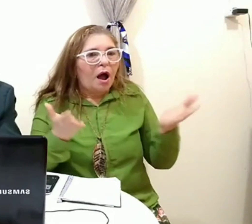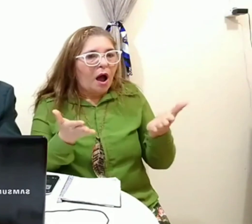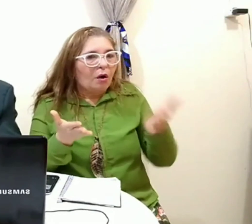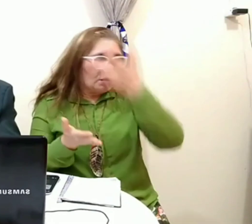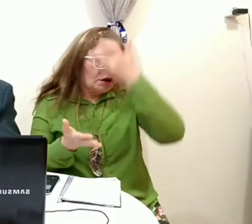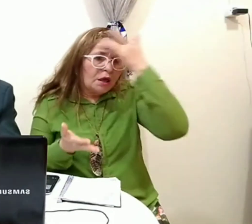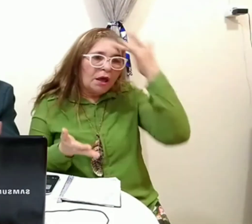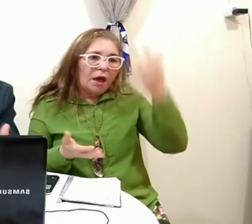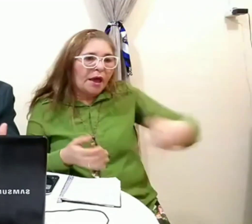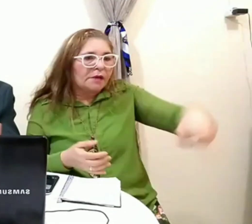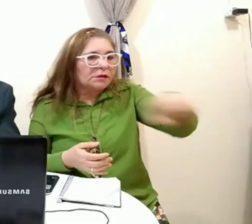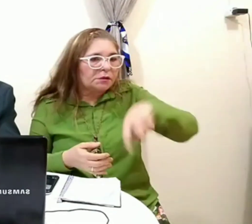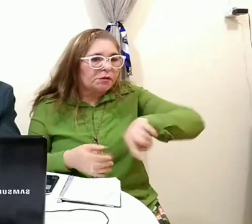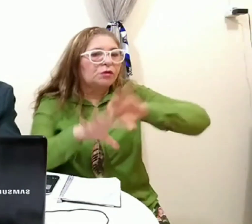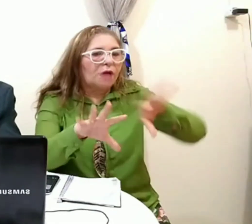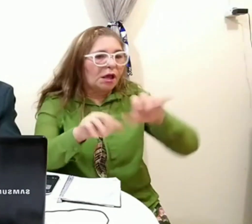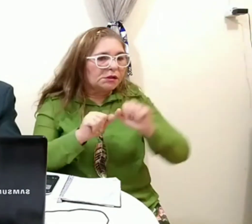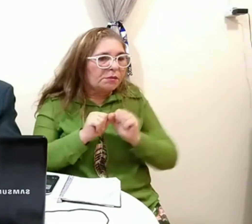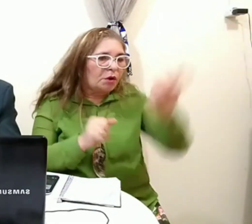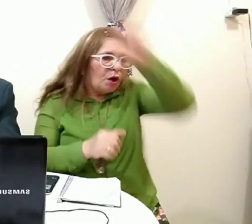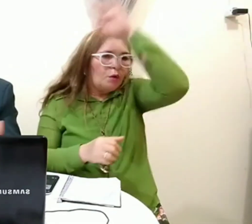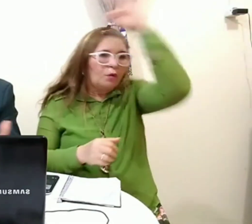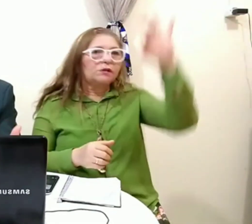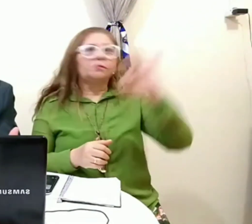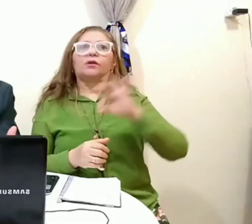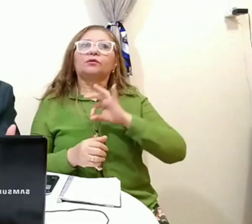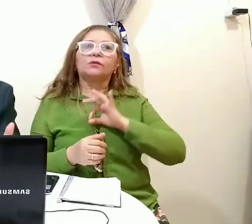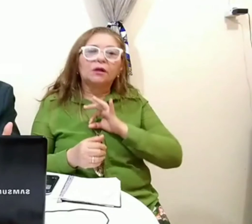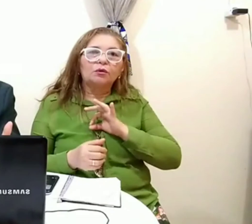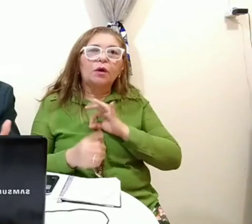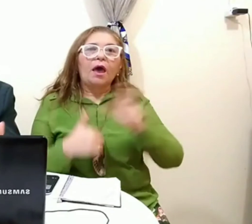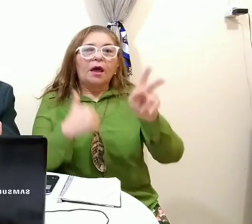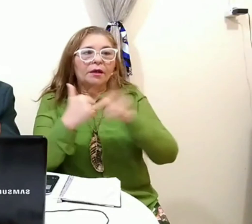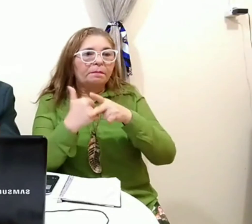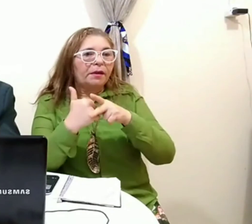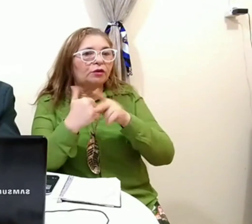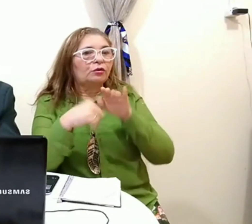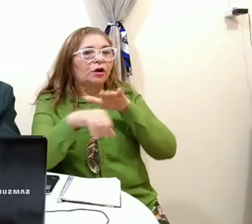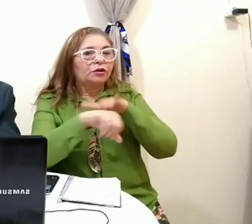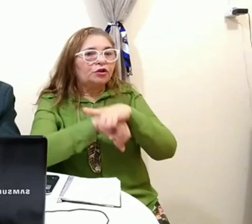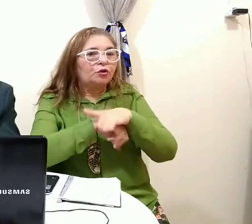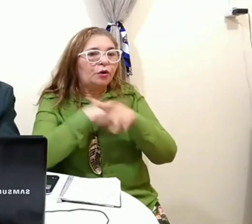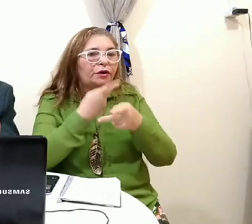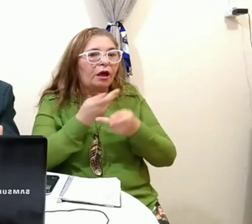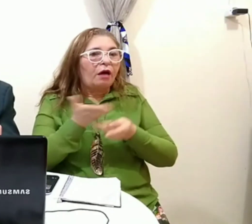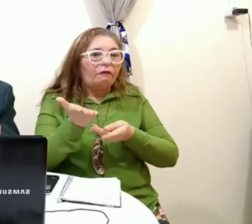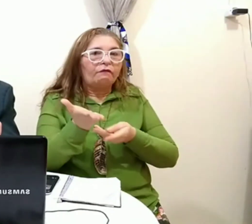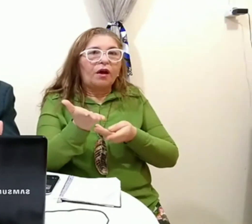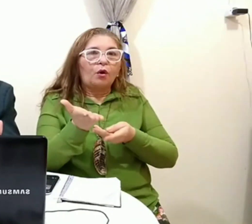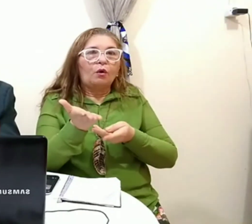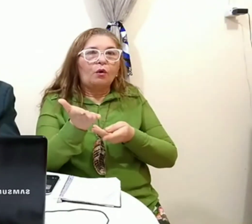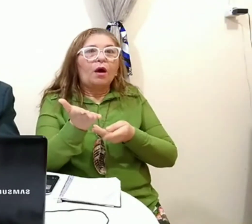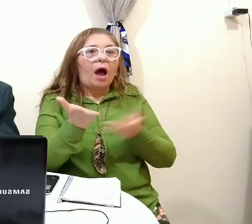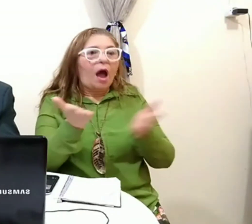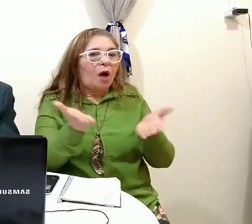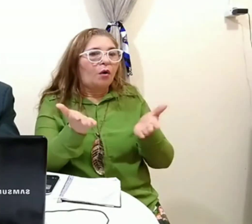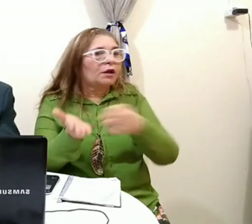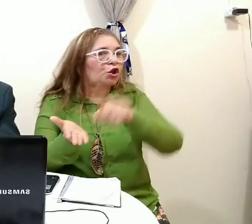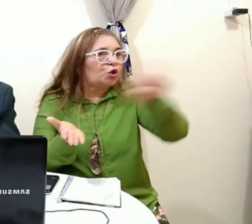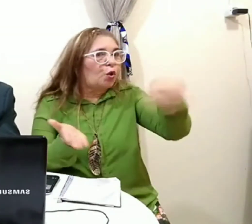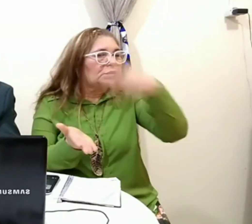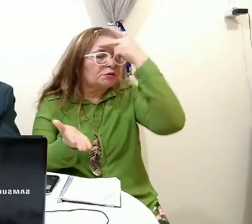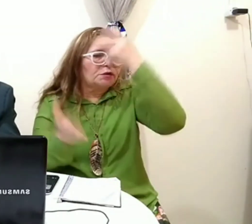como nós receberam o Espírito Santo? E ordenou naquela mesma noite, naquele mesmo dia, que fossem